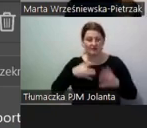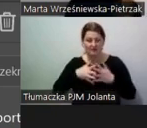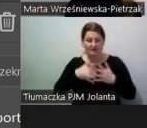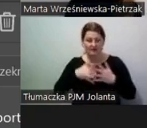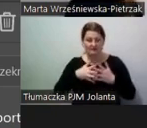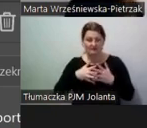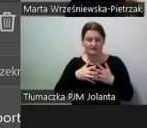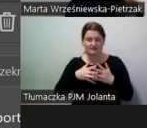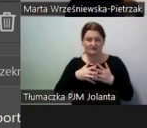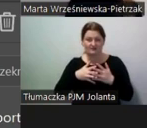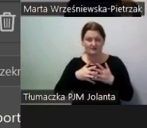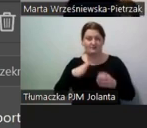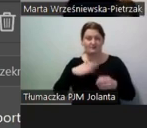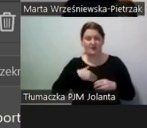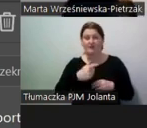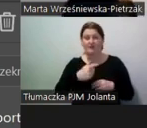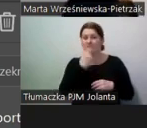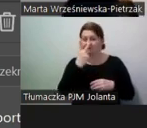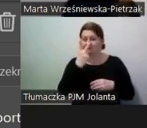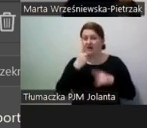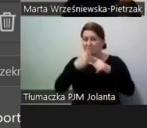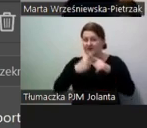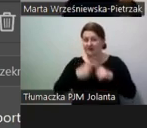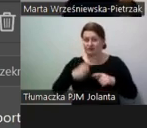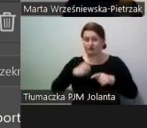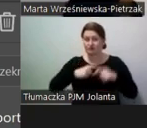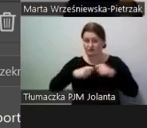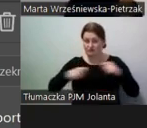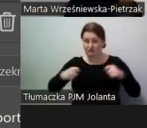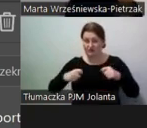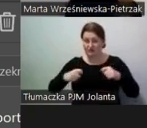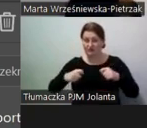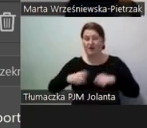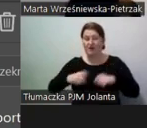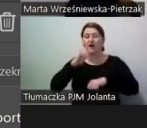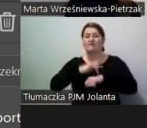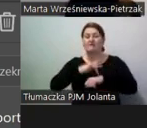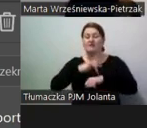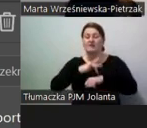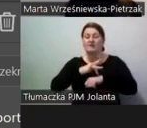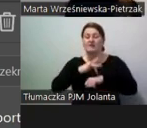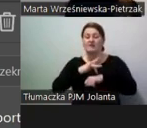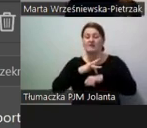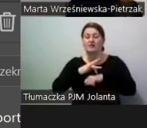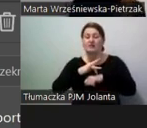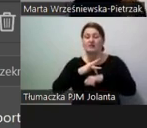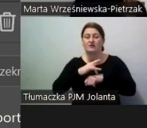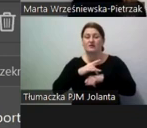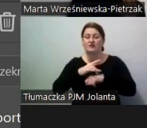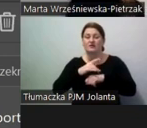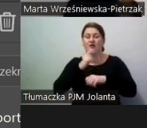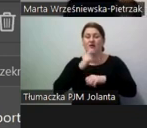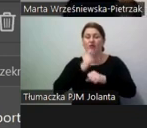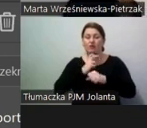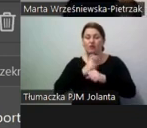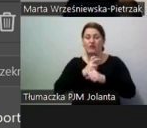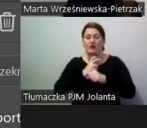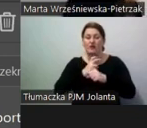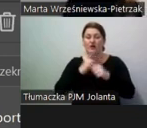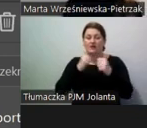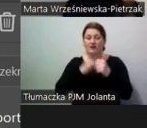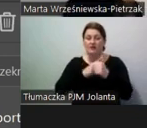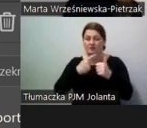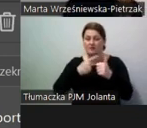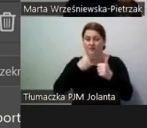narzędzie, dwa testy do rozwiązania i wyniki, które biorą pod uwagę z automatu jeden i drugi język,